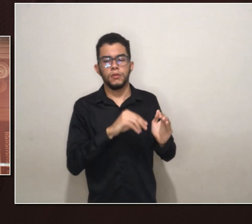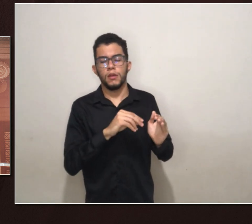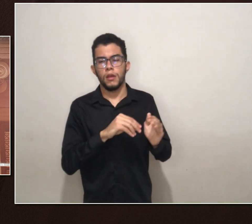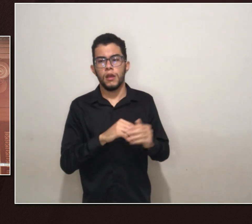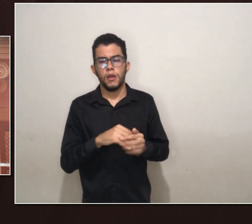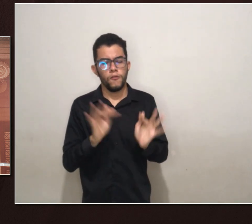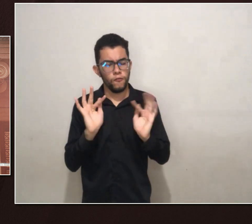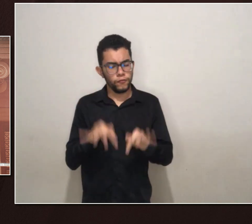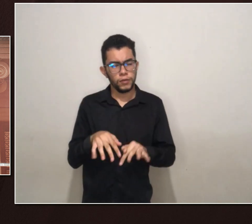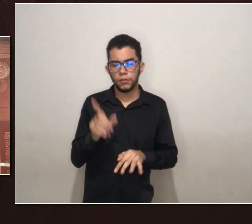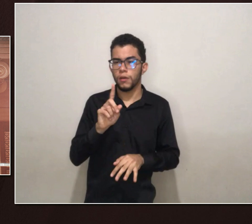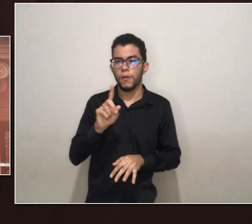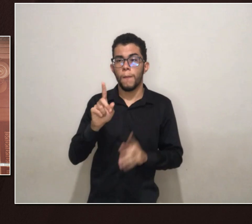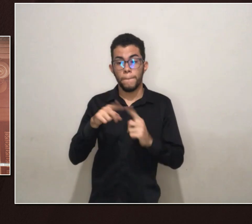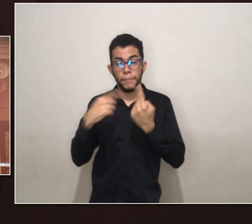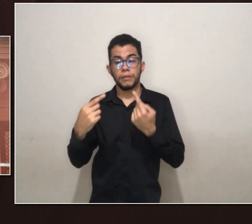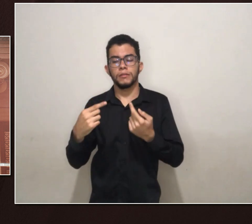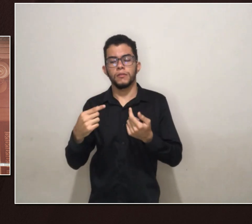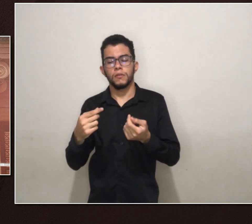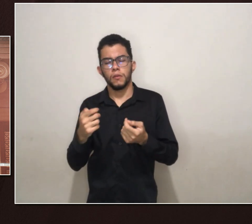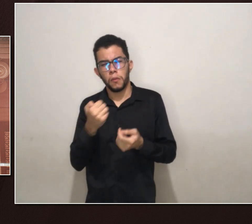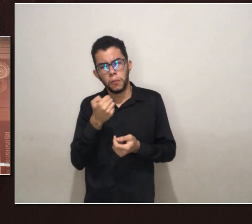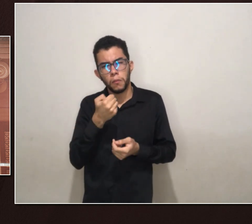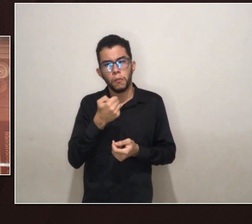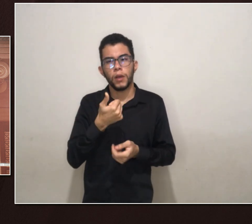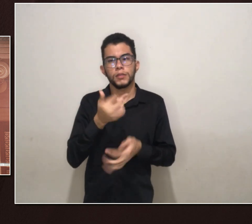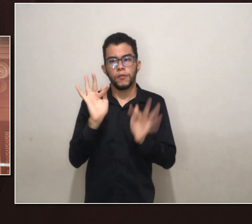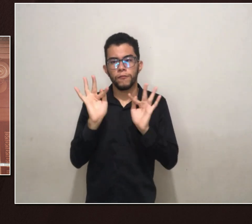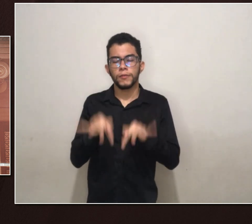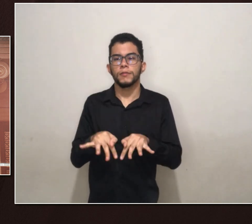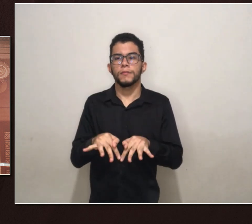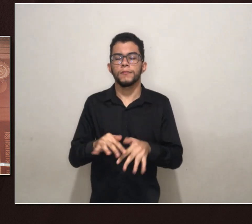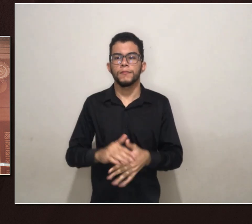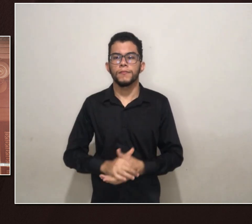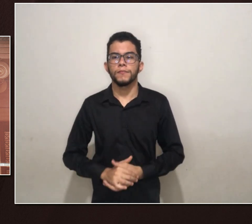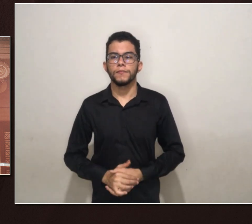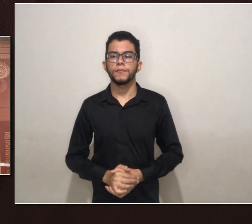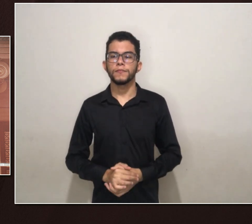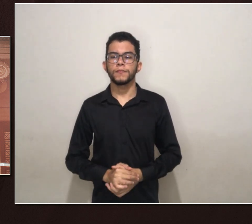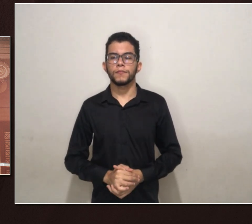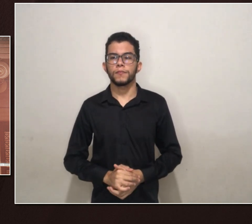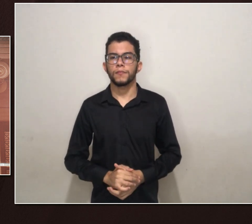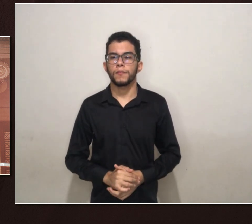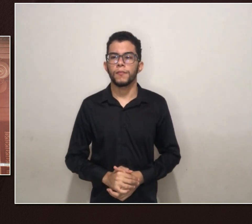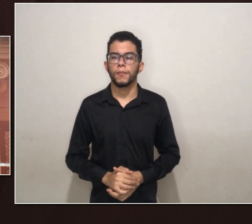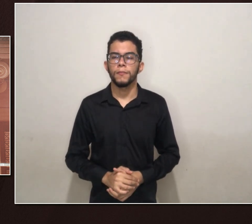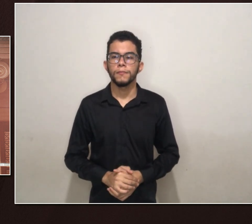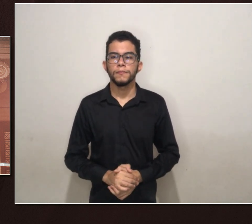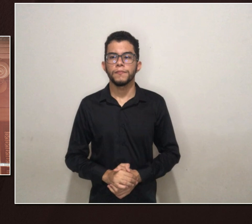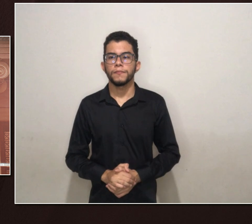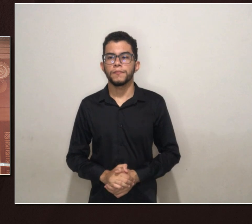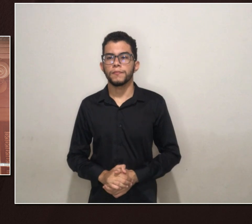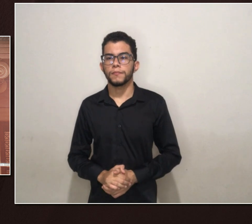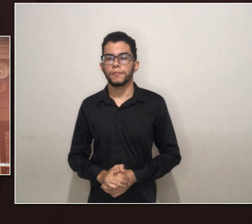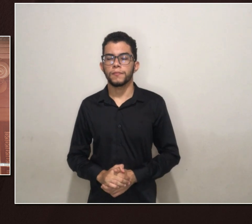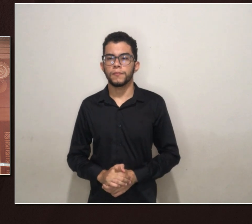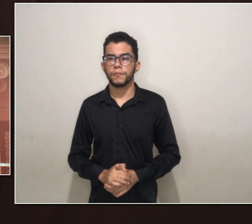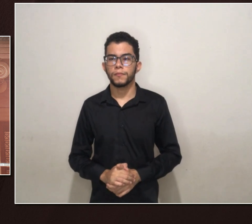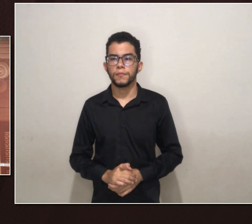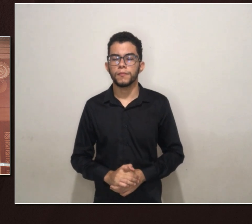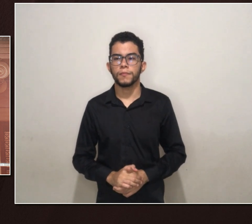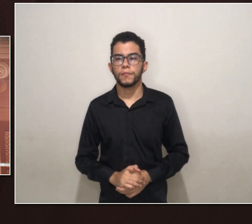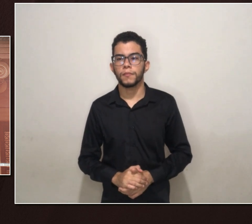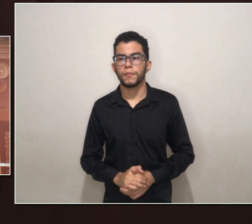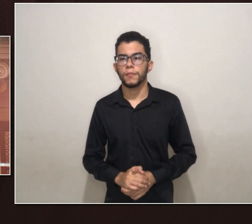conclusão. Então, versículo, e as que hão de acontecer depois dessas, é a partir